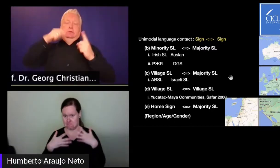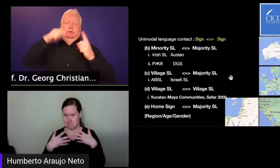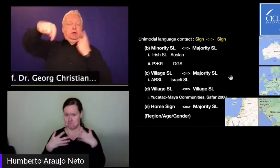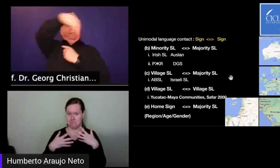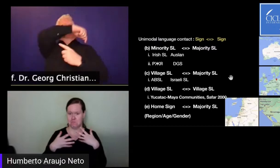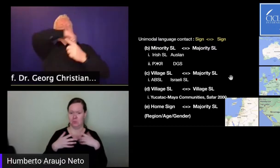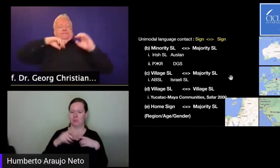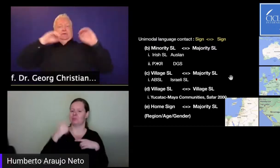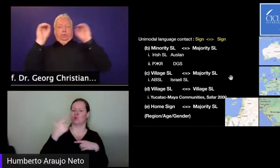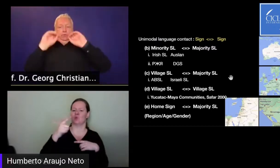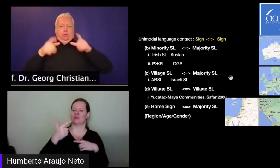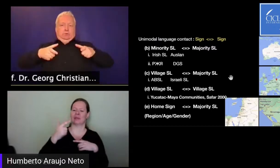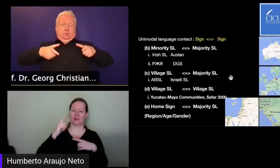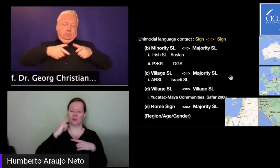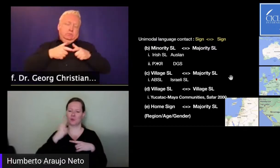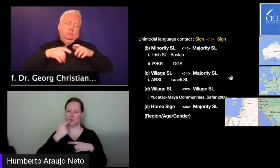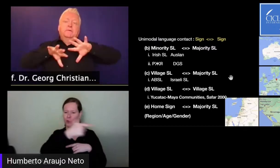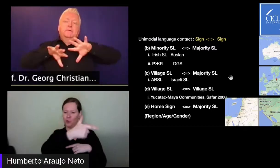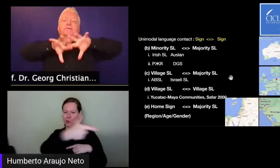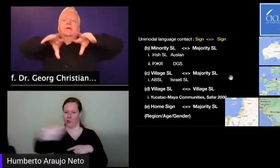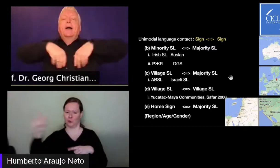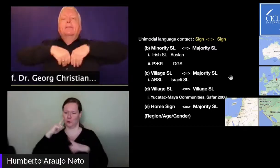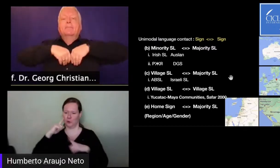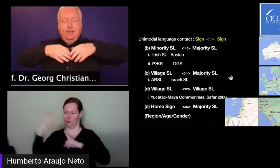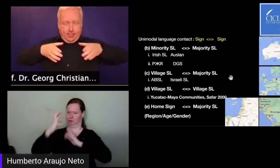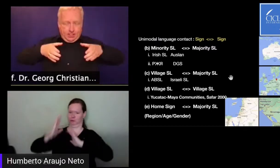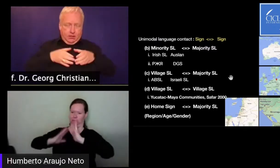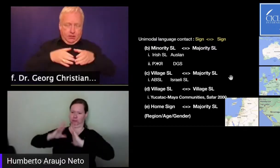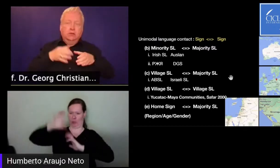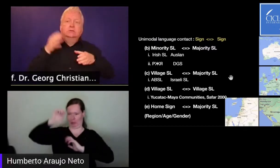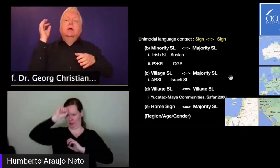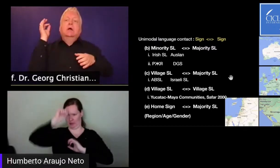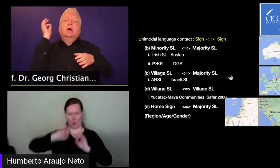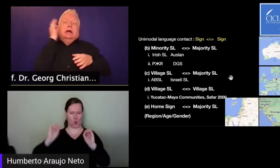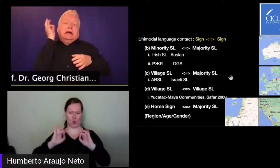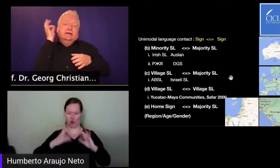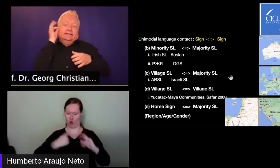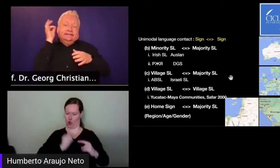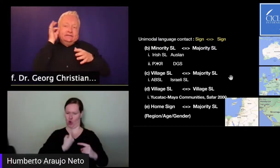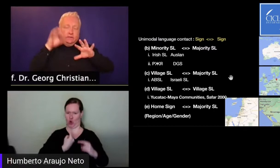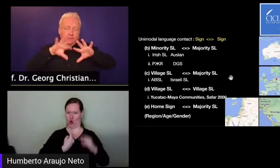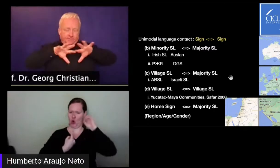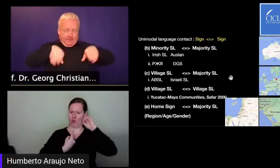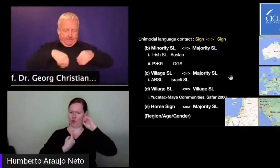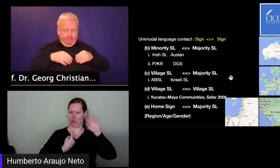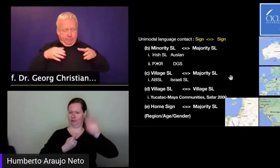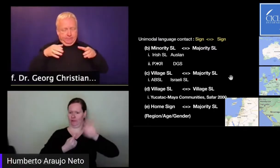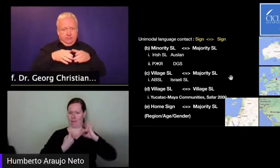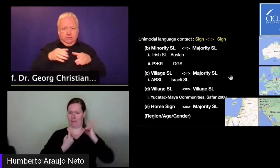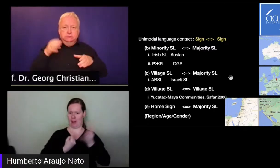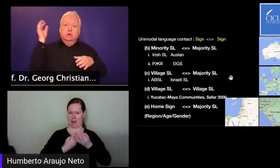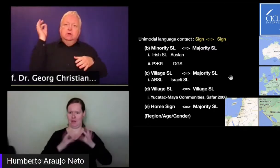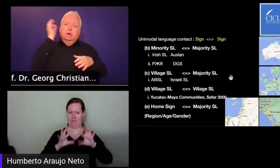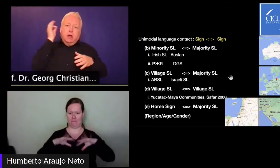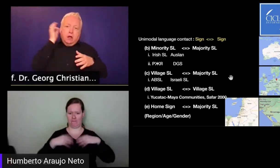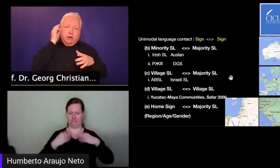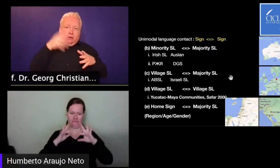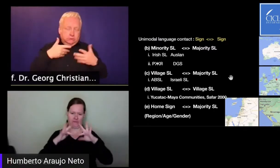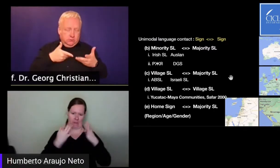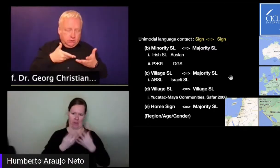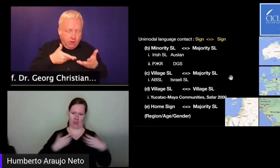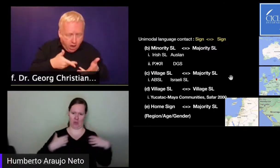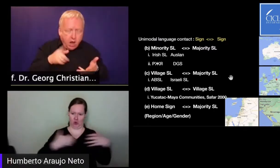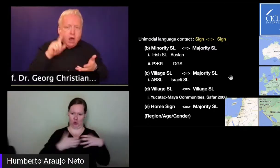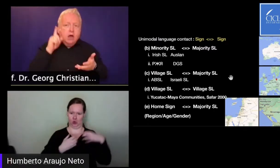homesign, de língua de sinais caseira, né, que são normalmente línguas de sinais que emergem em situações onde você